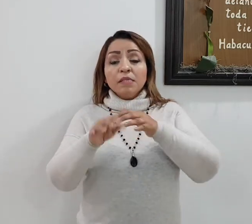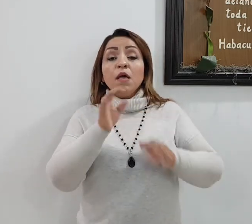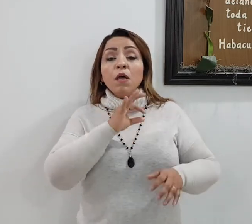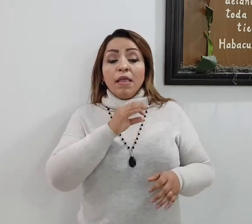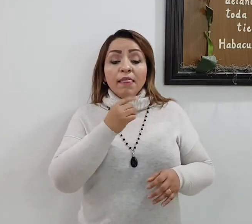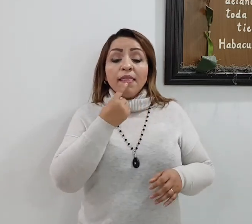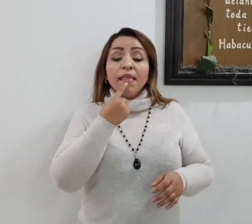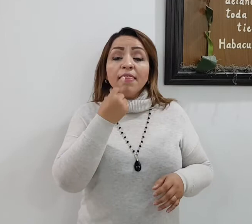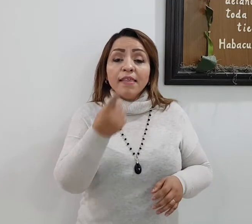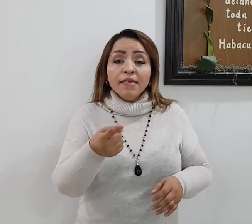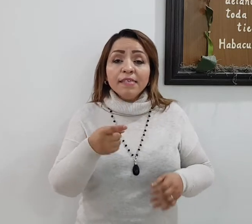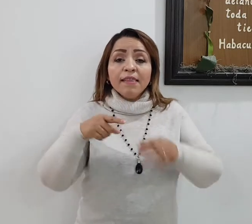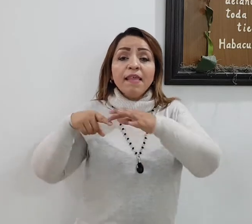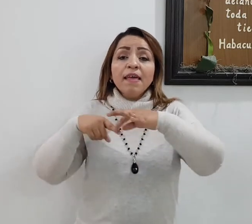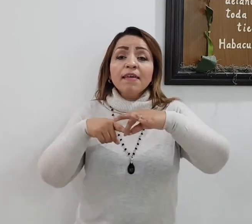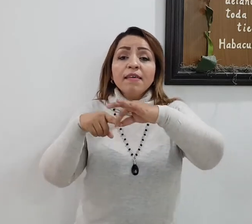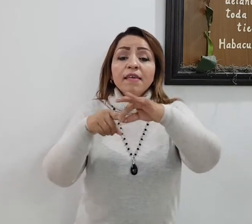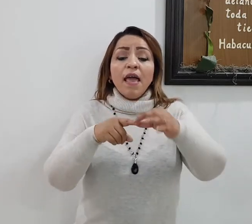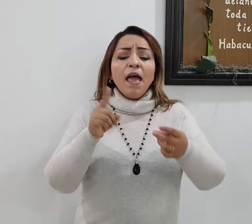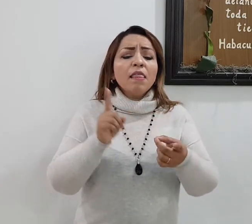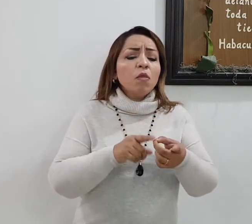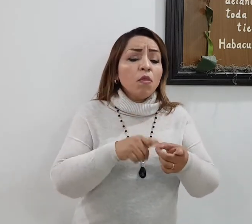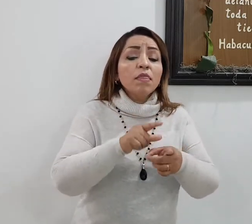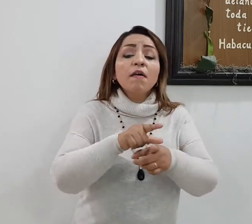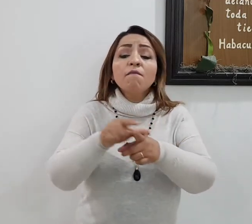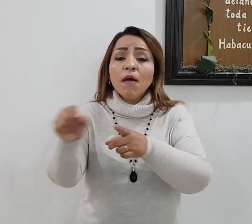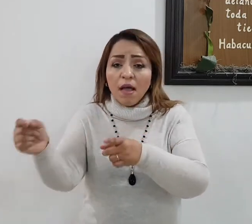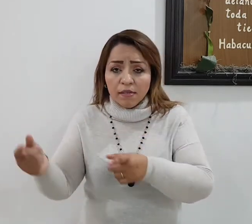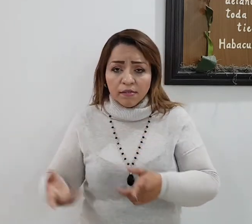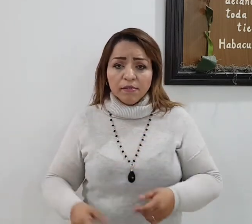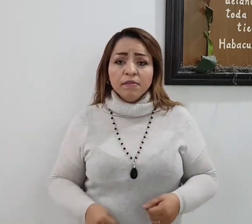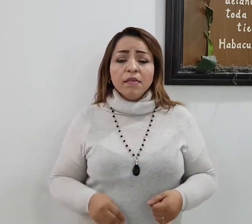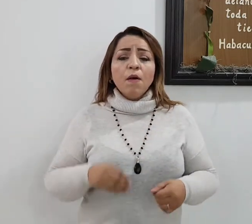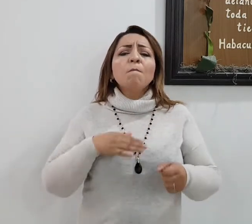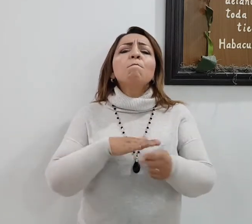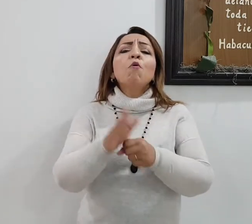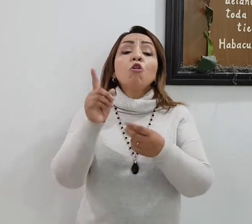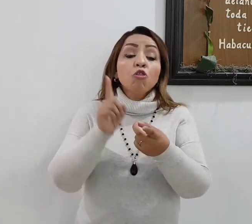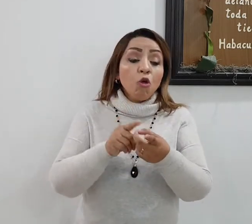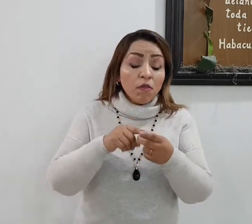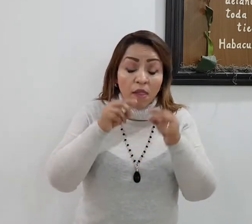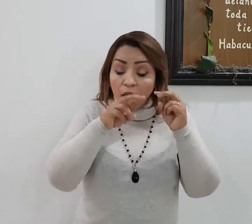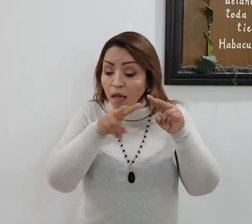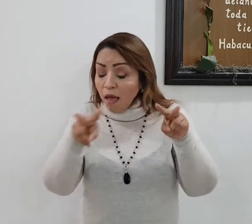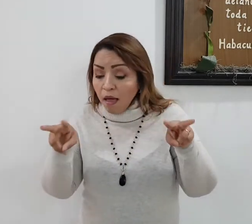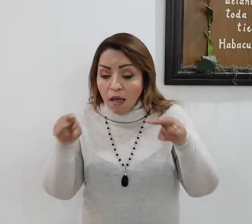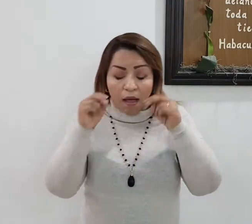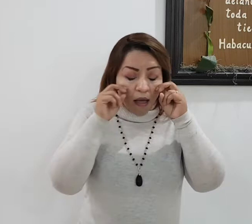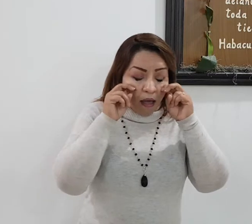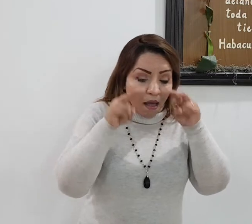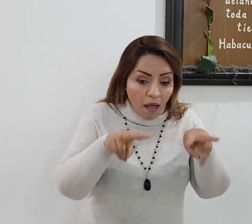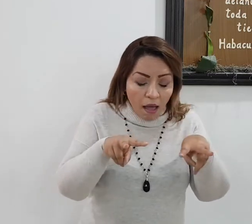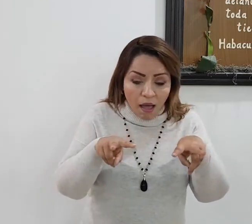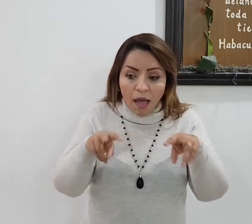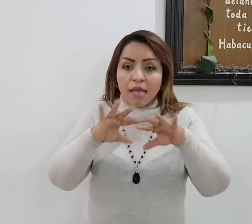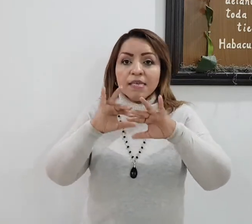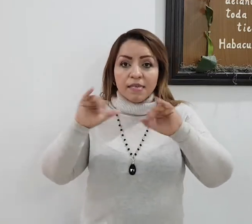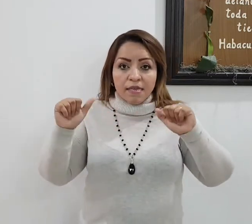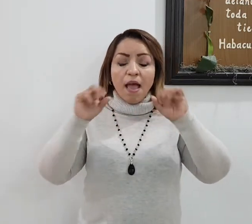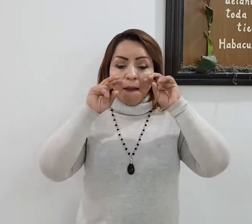palabra es como una lumbrera en mi camino que me alumbra hasta el final y digo, mira, hacia allá vamos, porque me dice hacia dónde ir